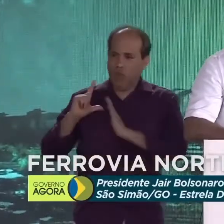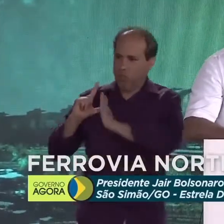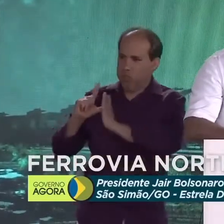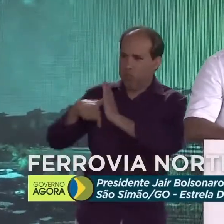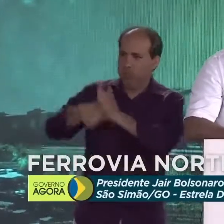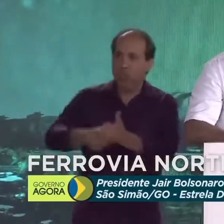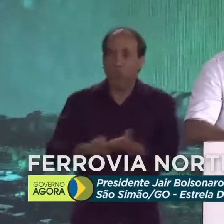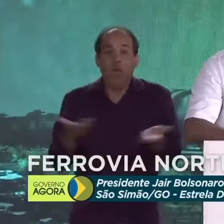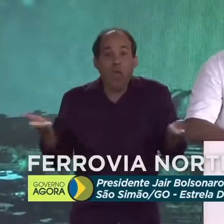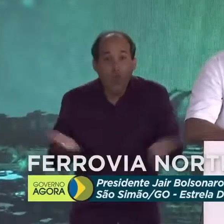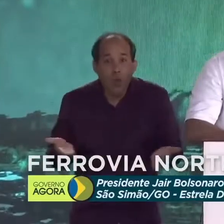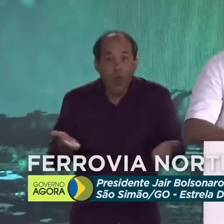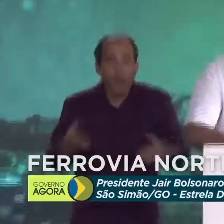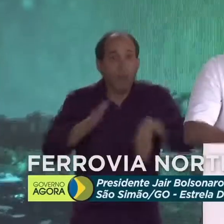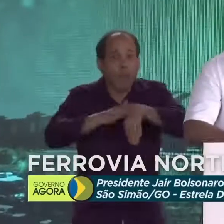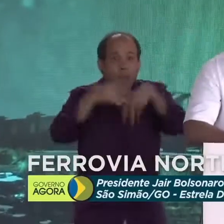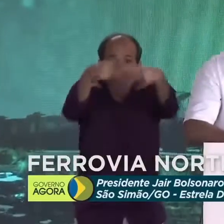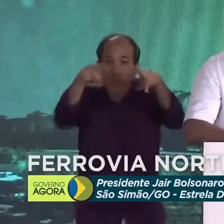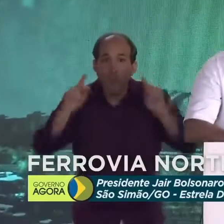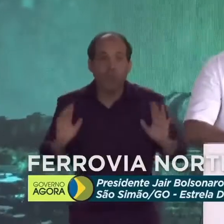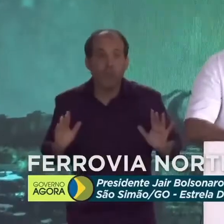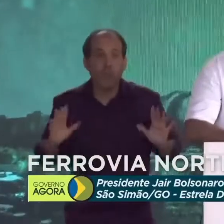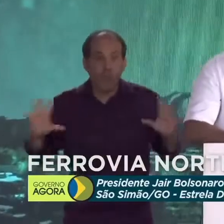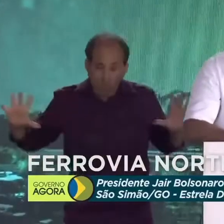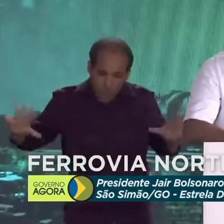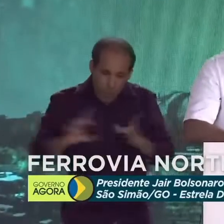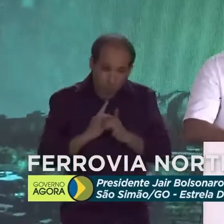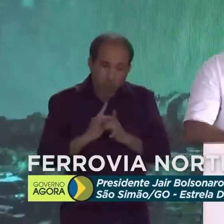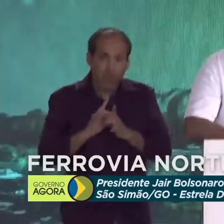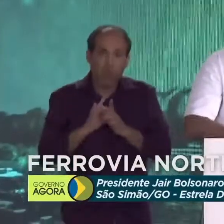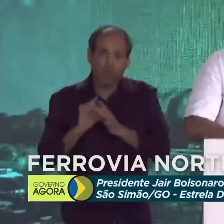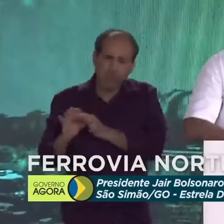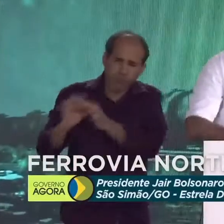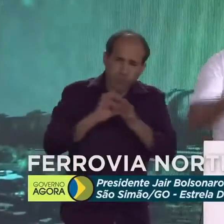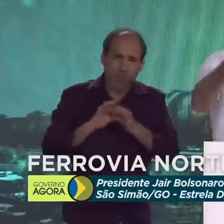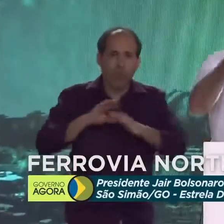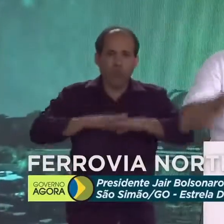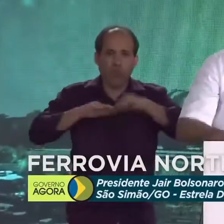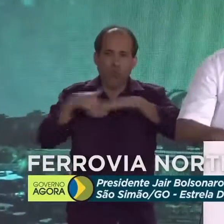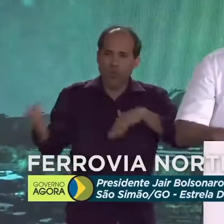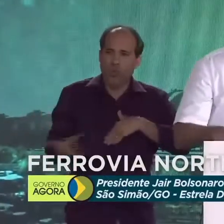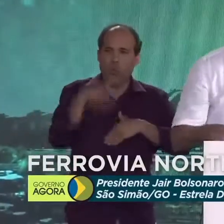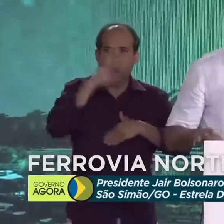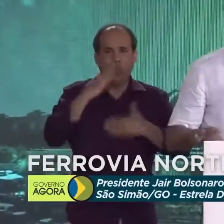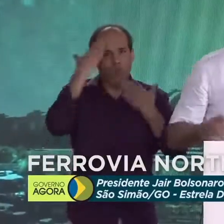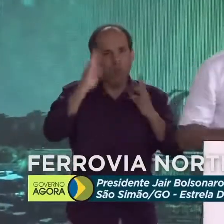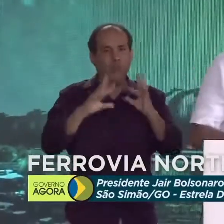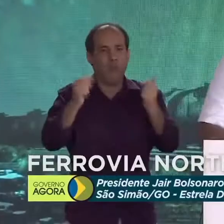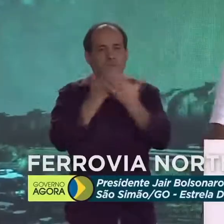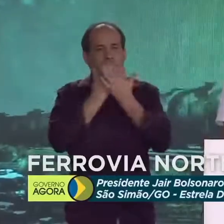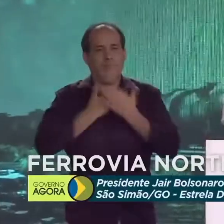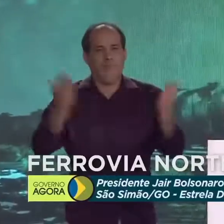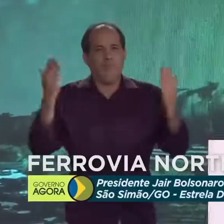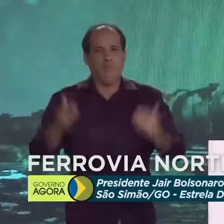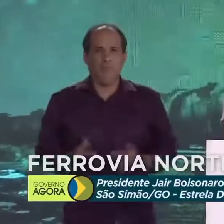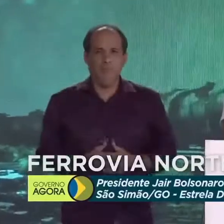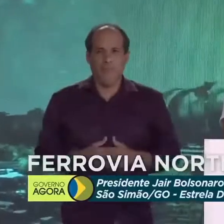É agora, é com vocês, é juntos construir o novo Brasil. Muito obrigado a todos vocês.